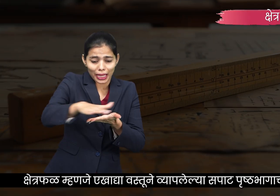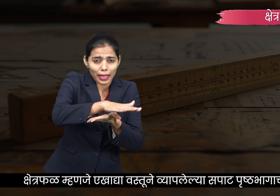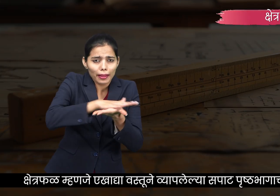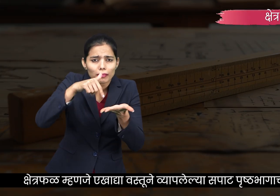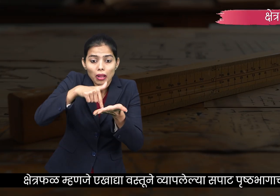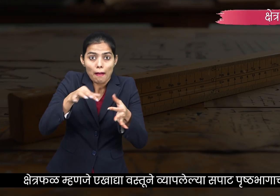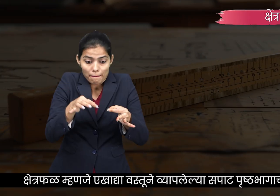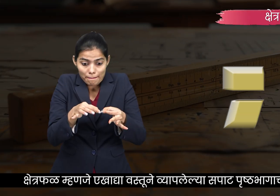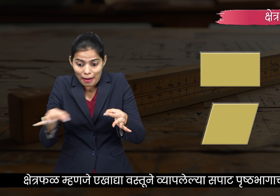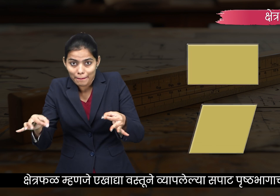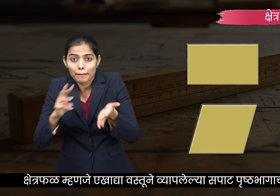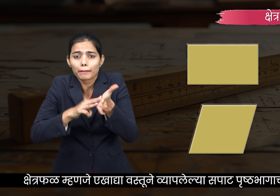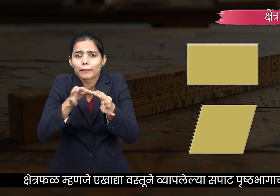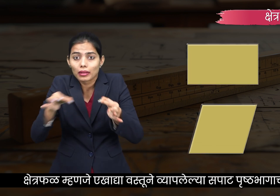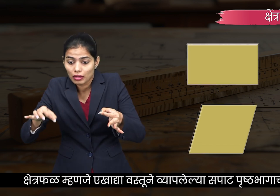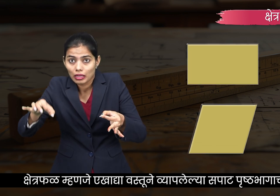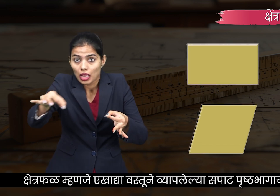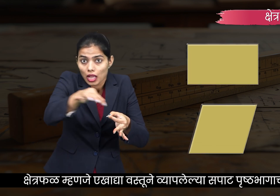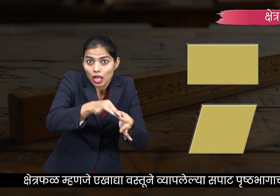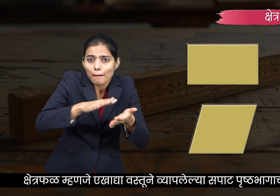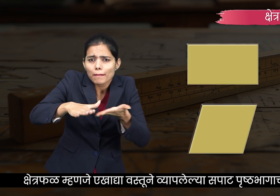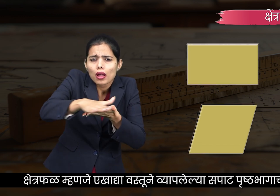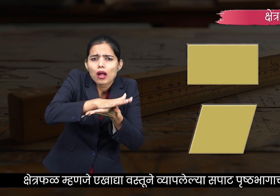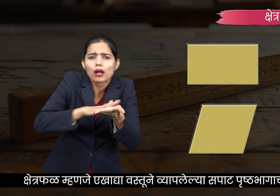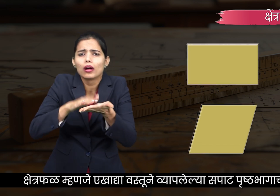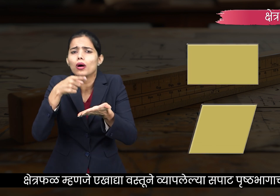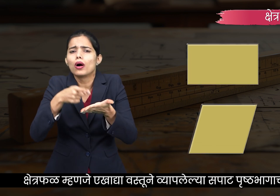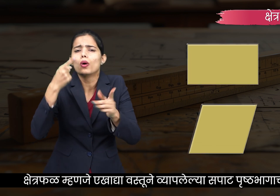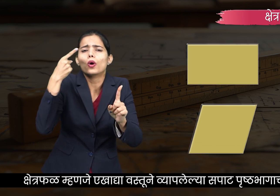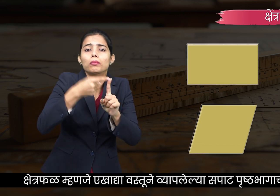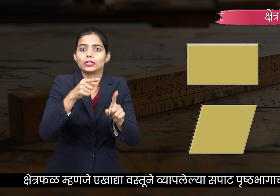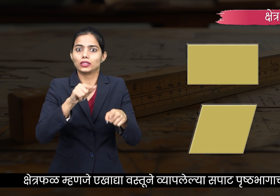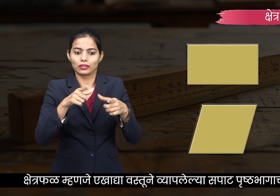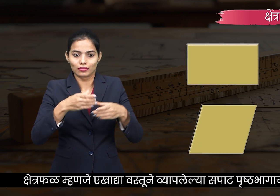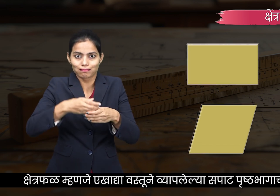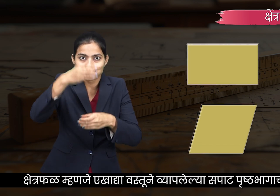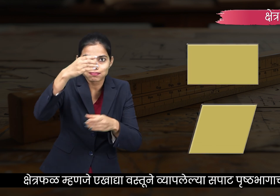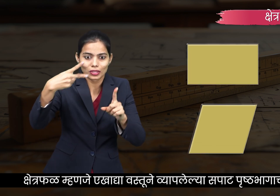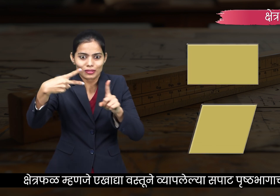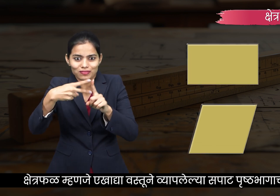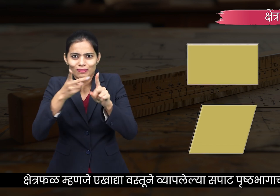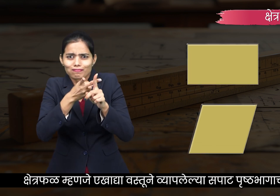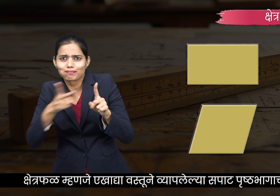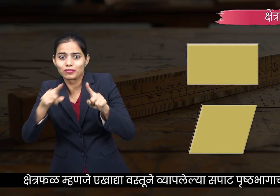क्षेत्रफळ म्हणजे एखाद्या वस्तूने व्यापलेल्या सपाट पृष्ठभागाच्या व्याप्तीचे मोजमाप।